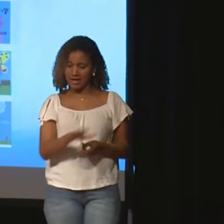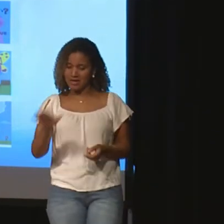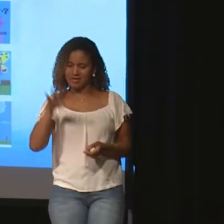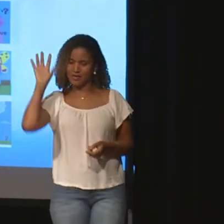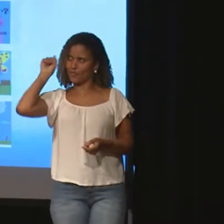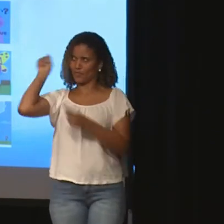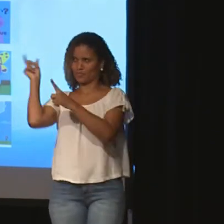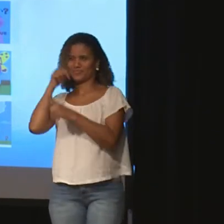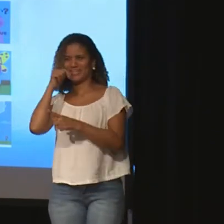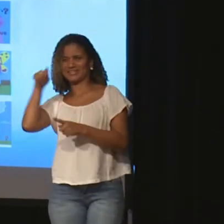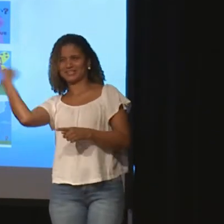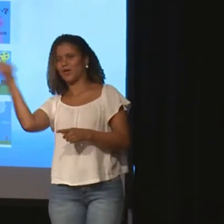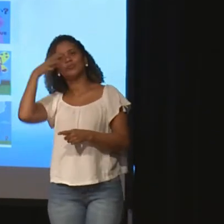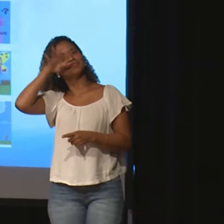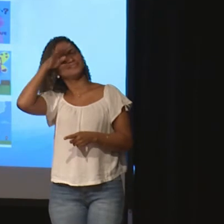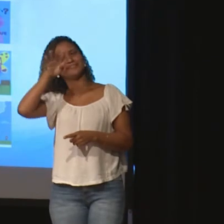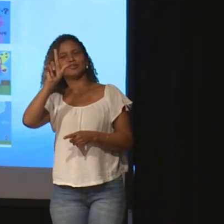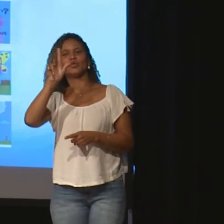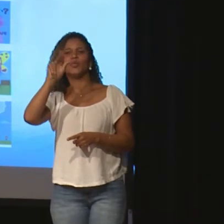essa história. Uma criança ouvinte.